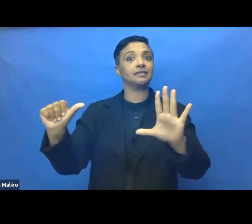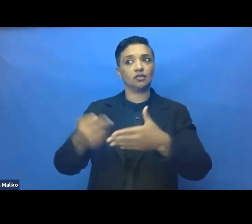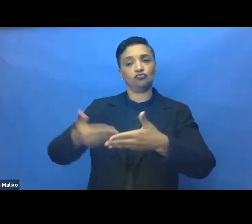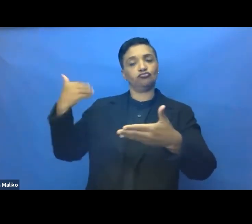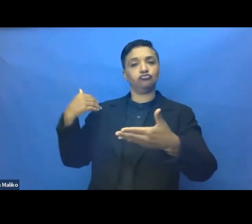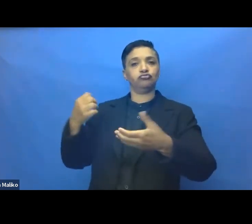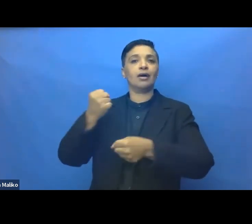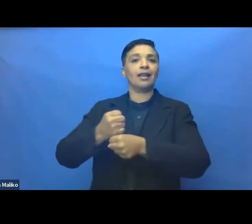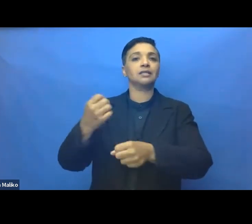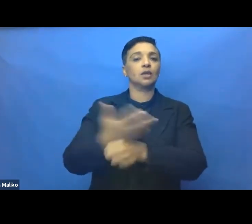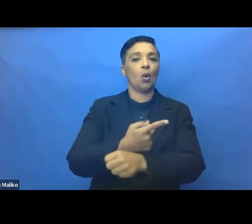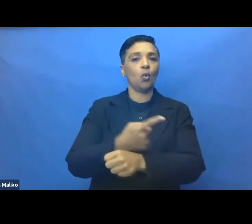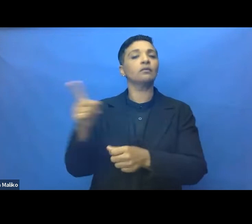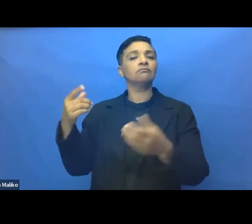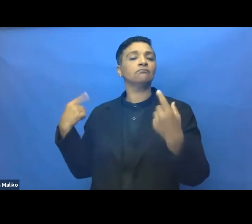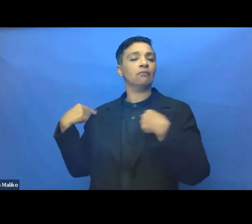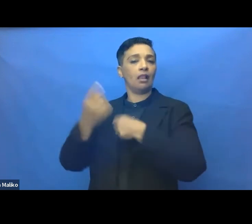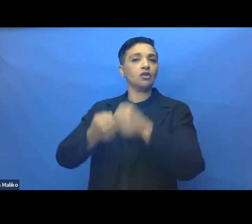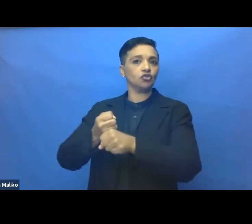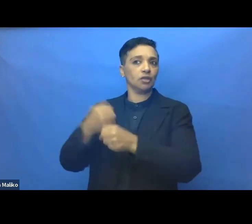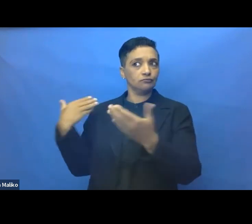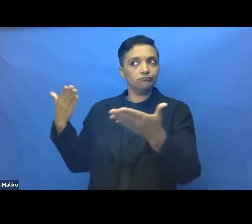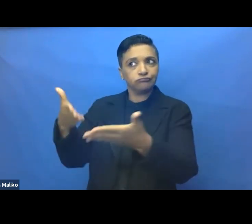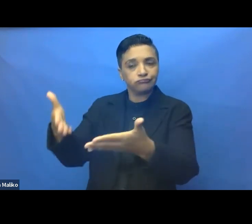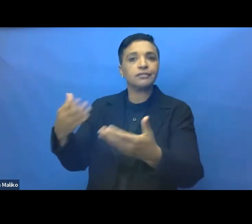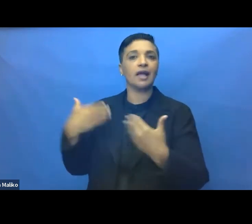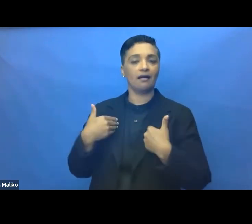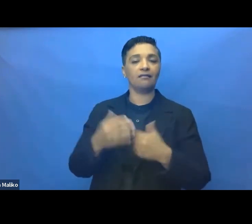handicapées et dont je suis co-président.